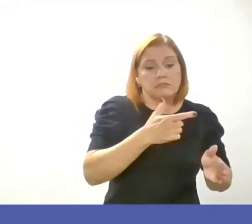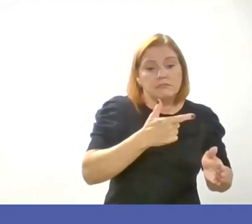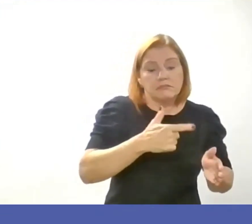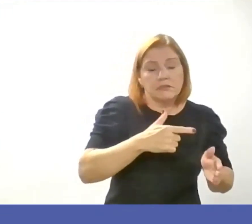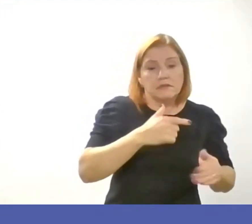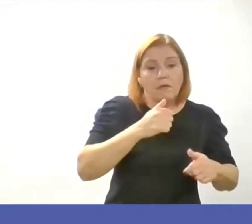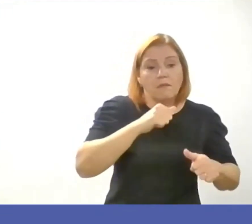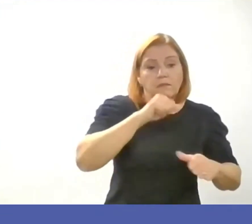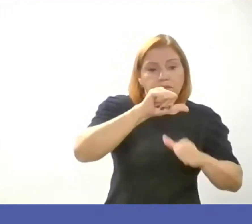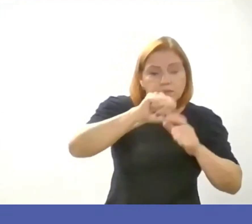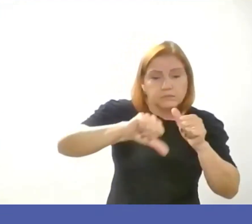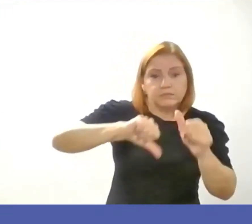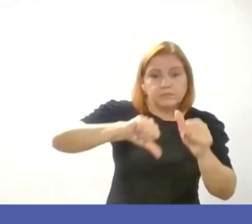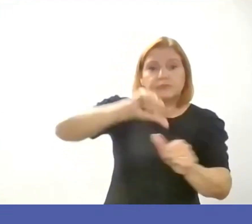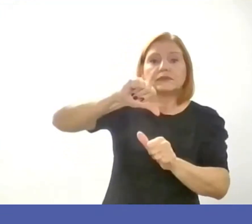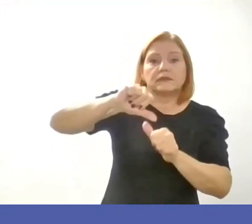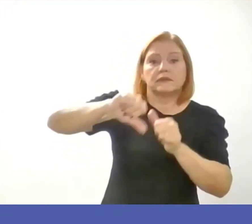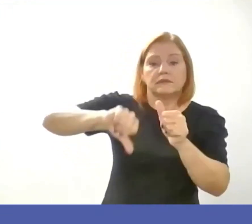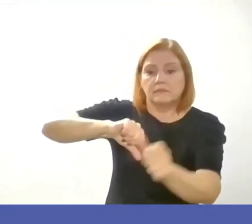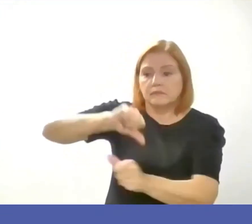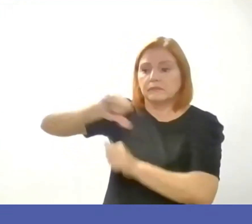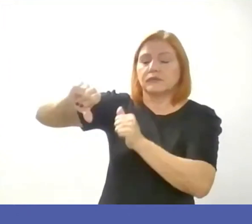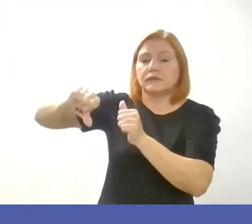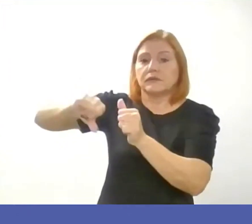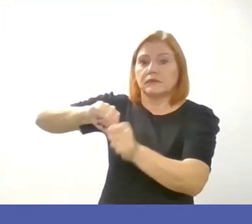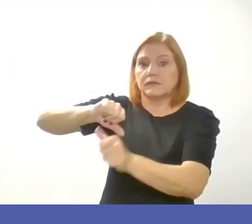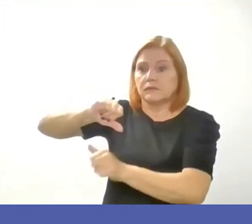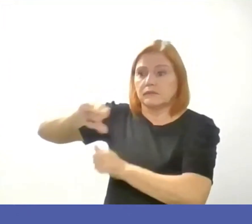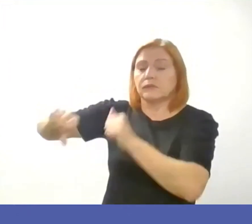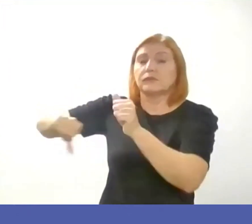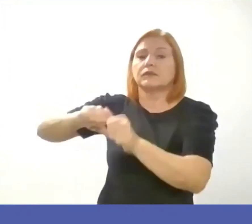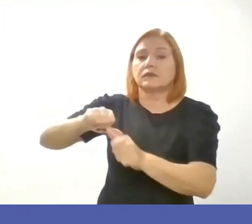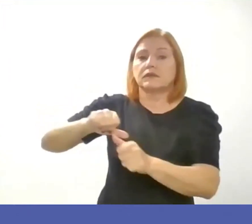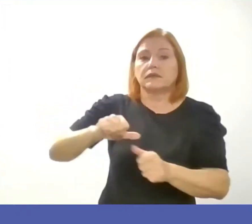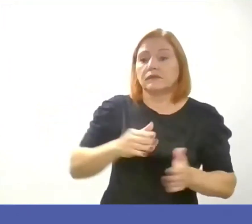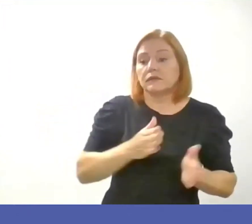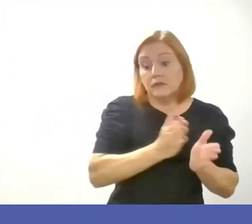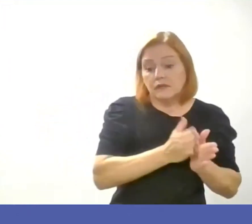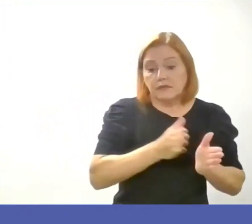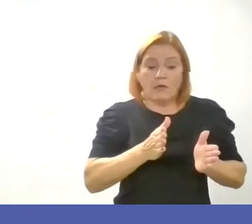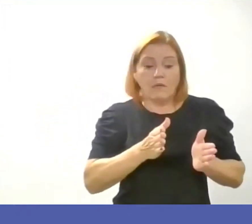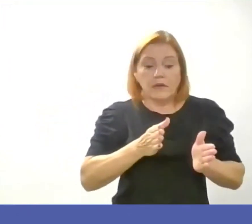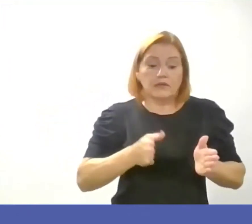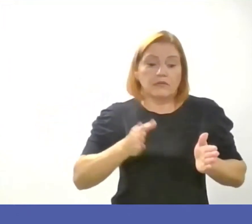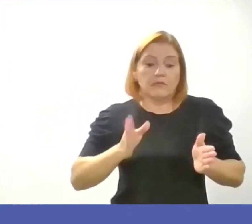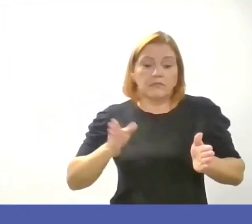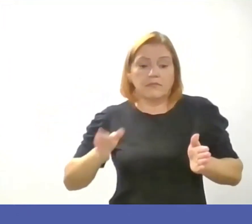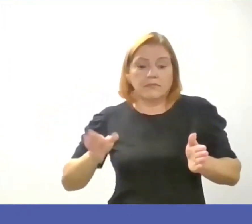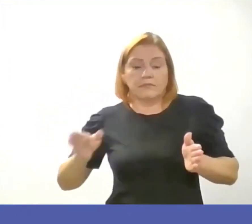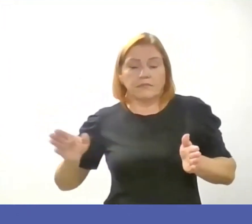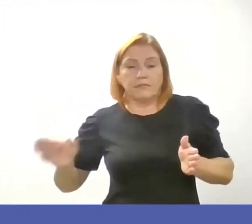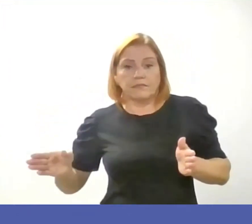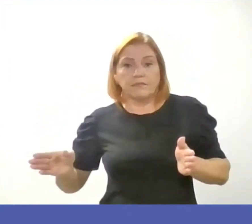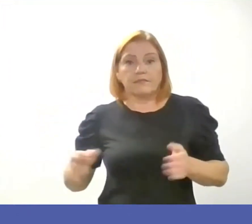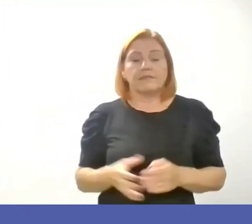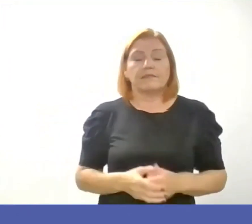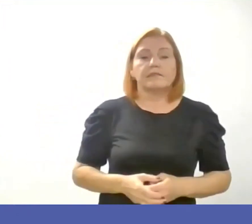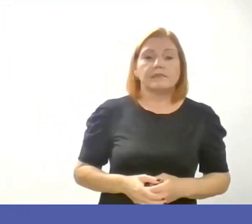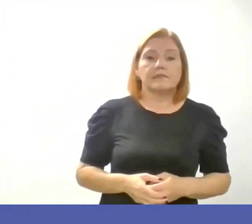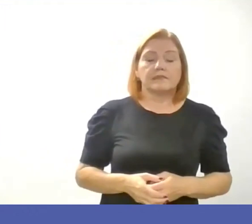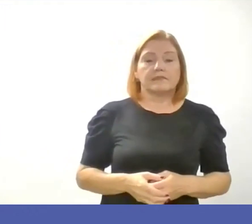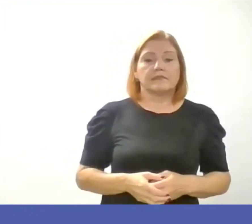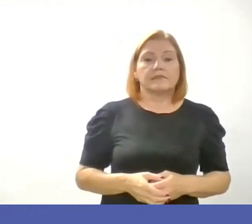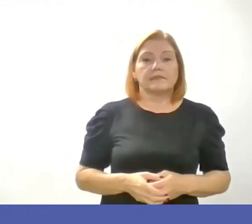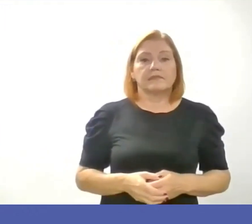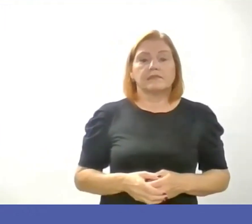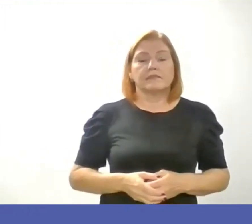segundo a revelação que o Senhor deu para eles, e também as circunstâncias que o Senhor deu para eles no primeiro tempo, é ou não é? Aí